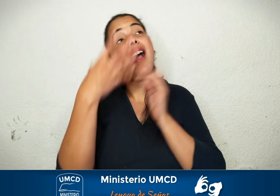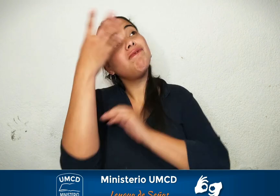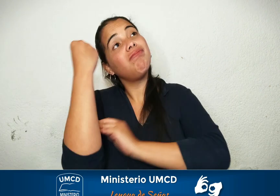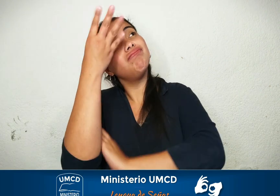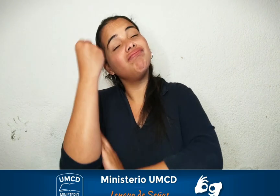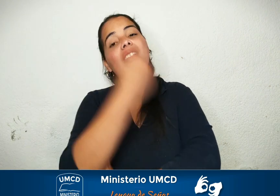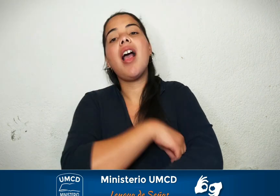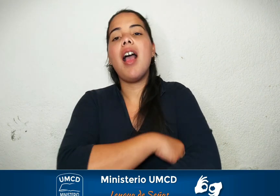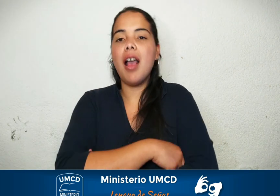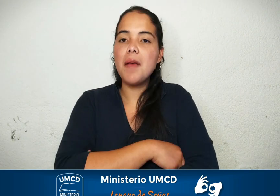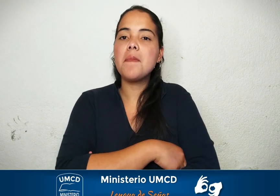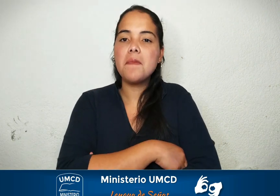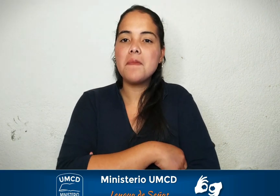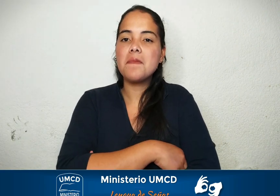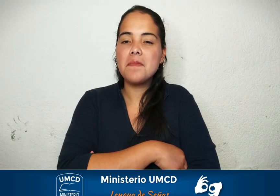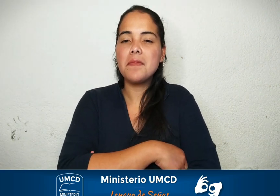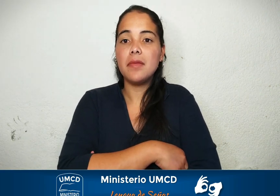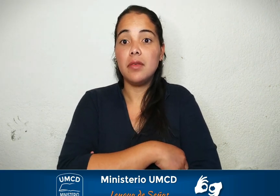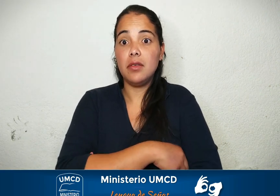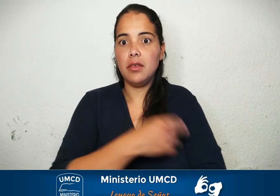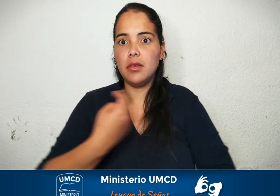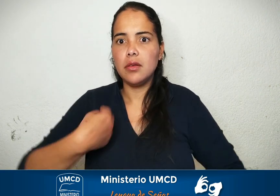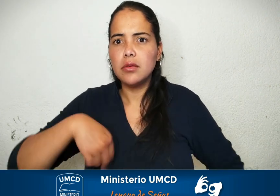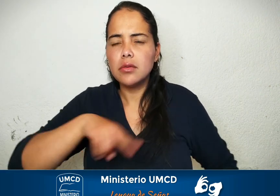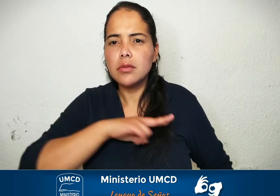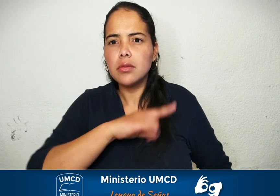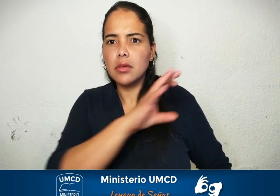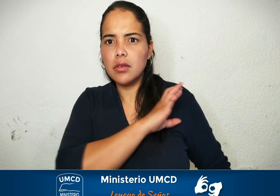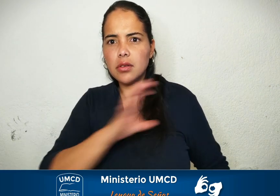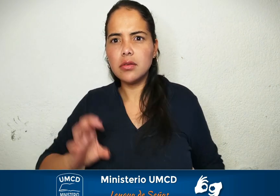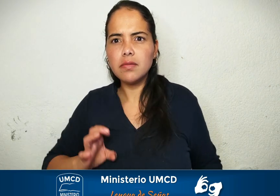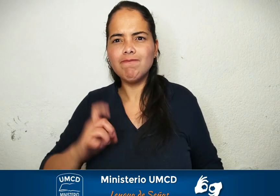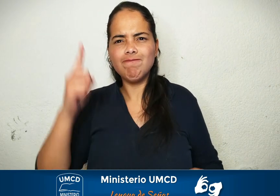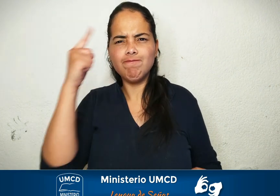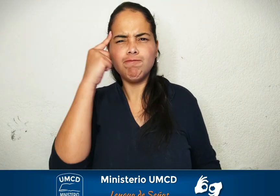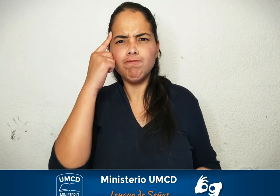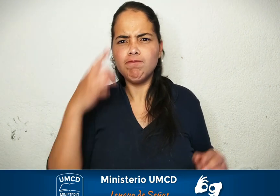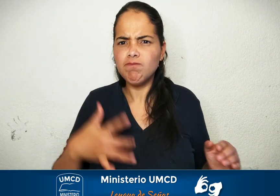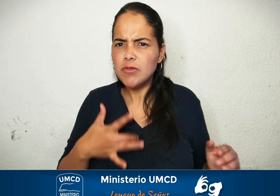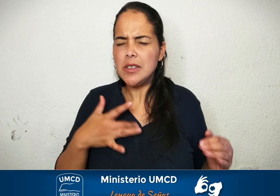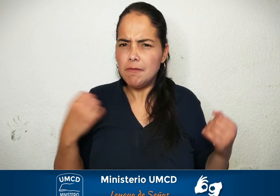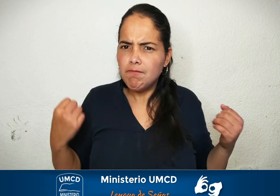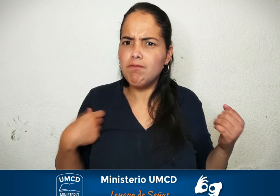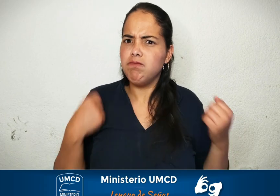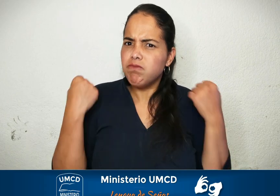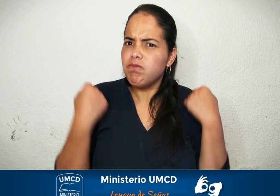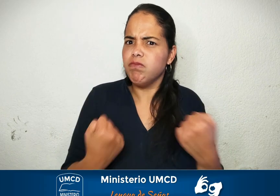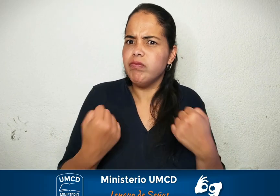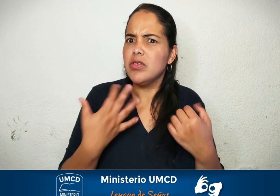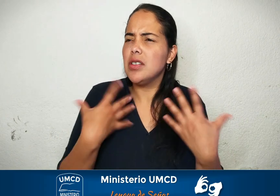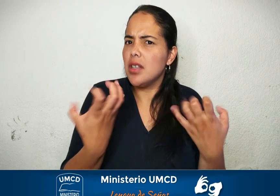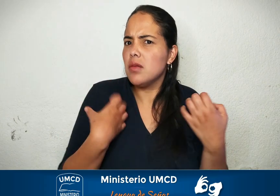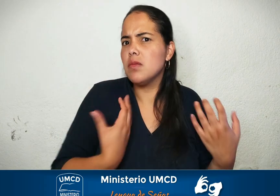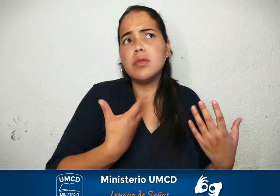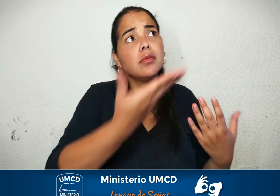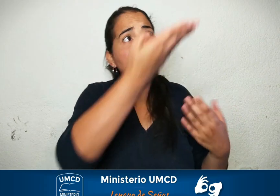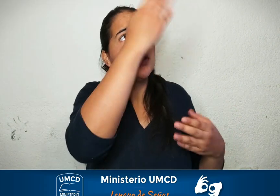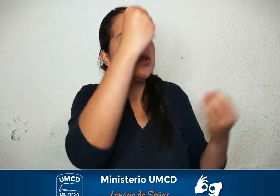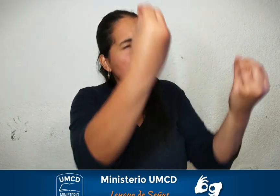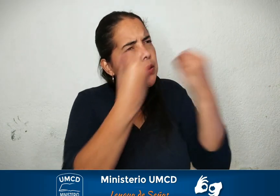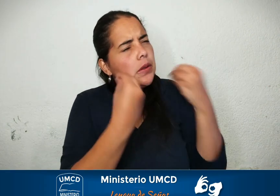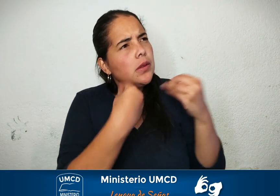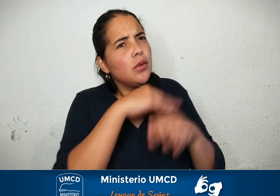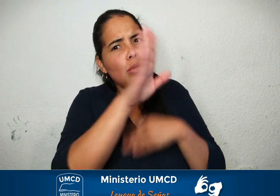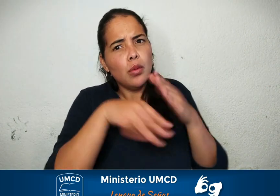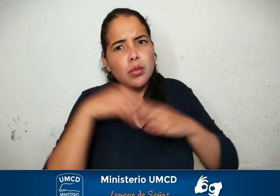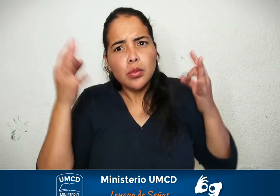sin responder a ello. Nosotros debemos tener un impulso interno que debe estar motivado por